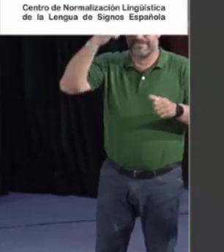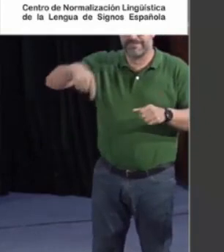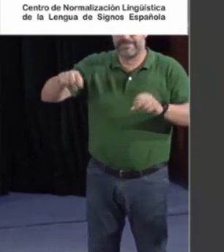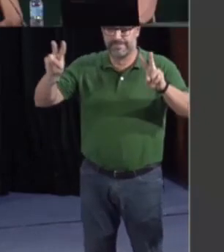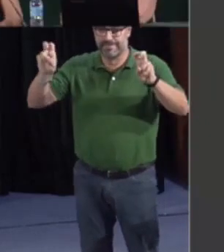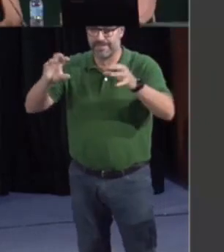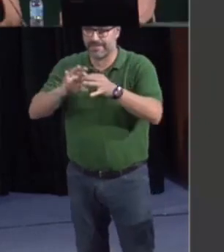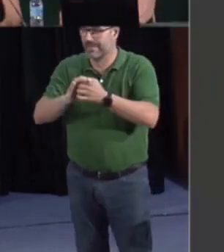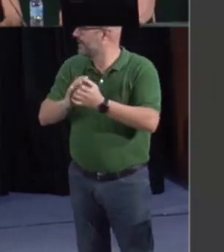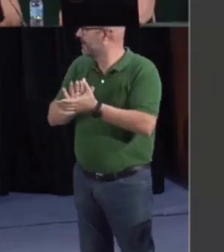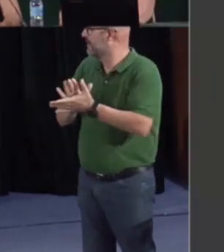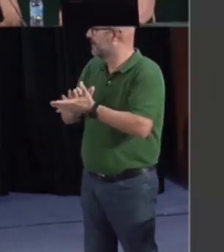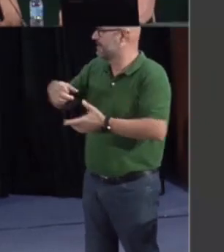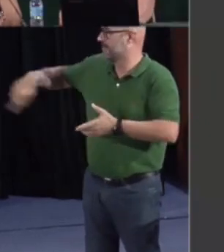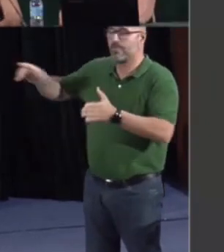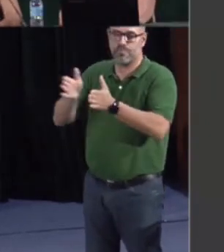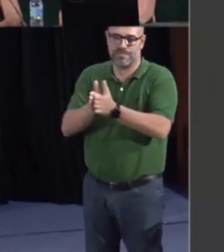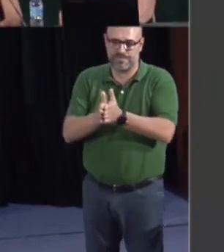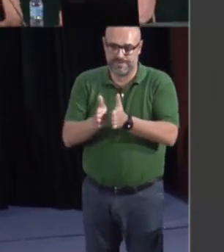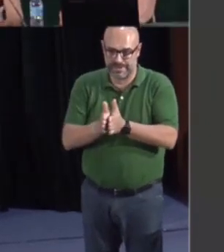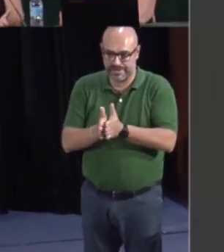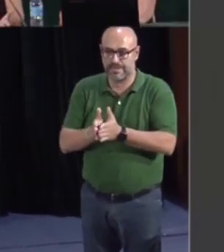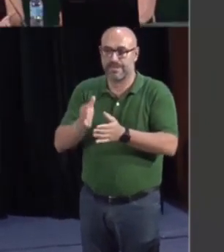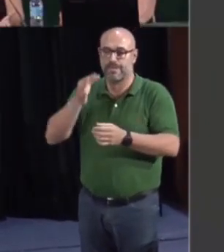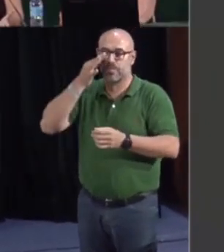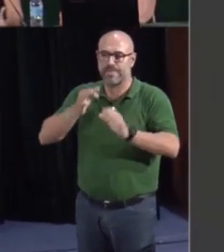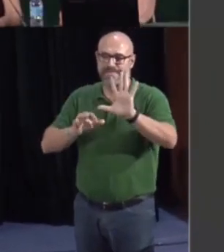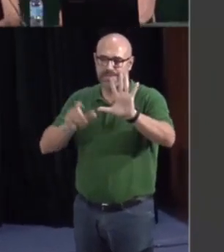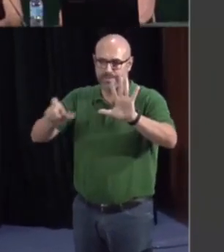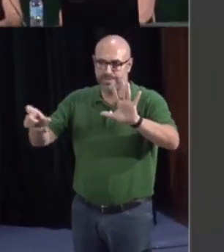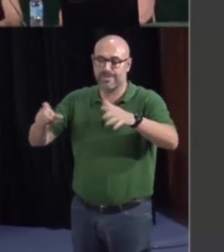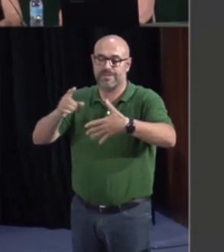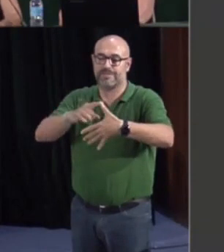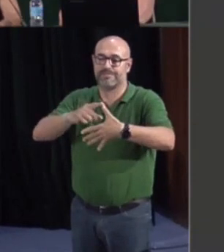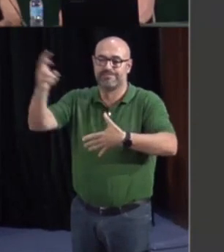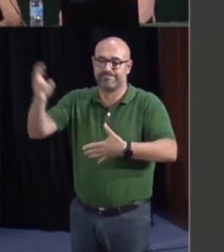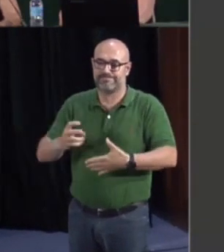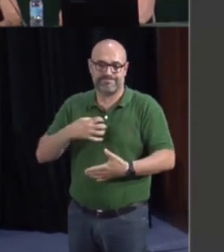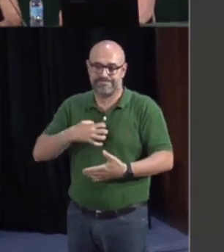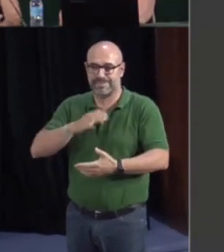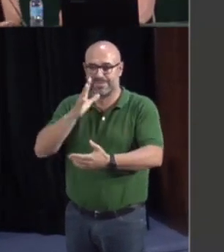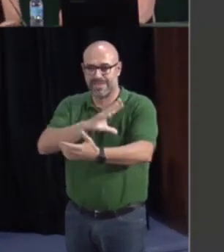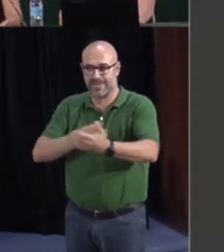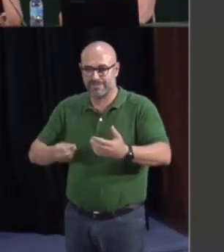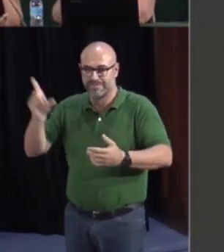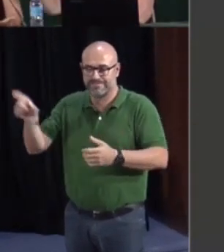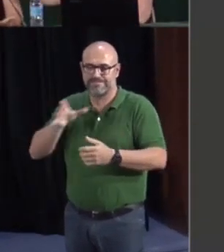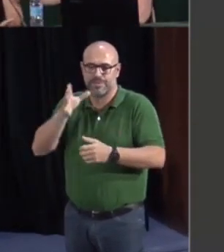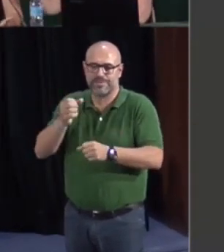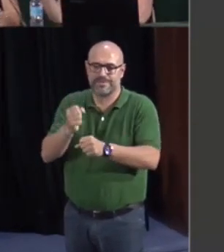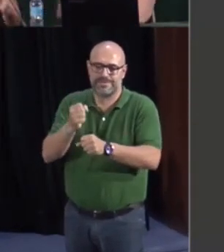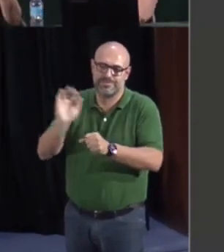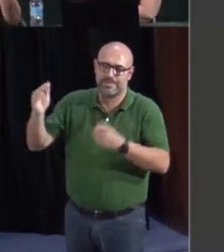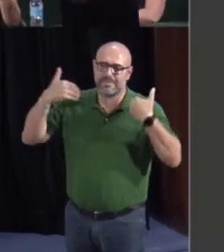Hola, muy buenas tardes a todos. Somos los integrantes de un grupo de trabajo que está formado por, en primer lugar, por